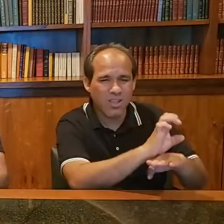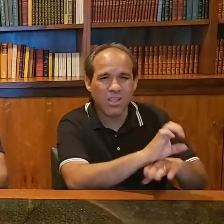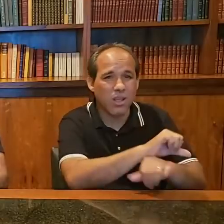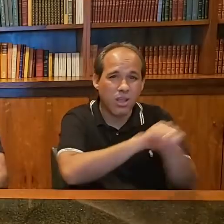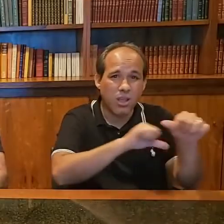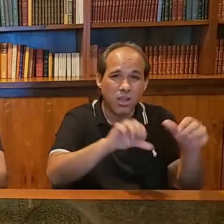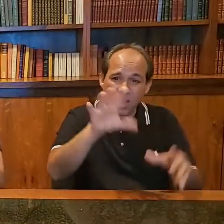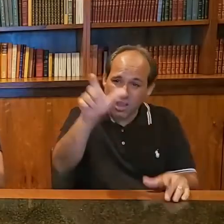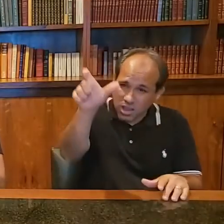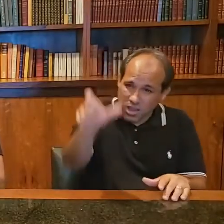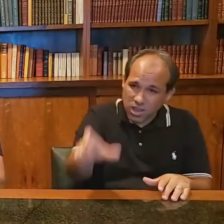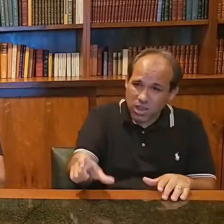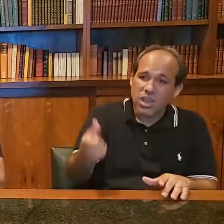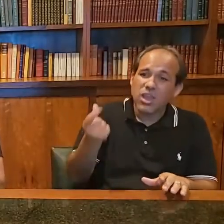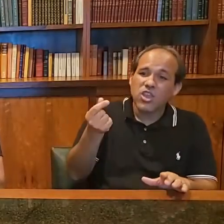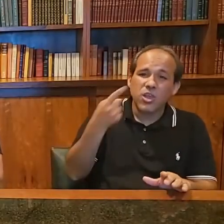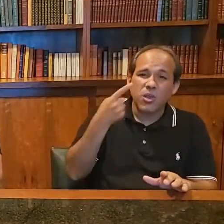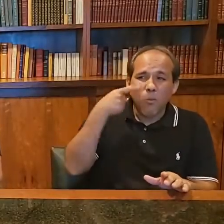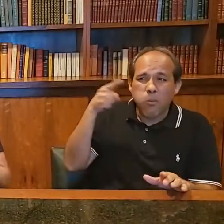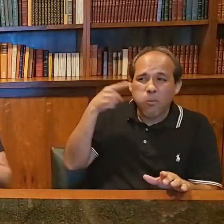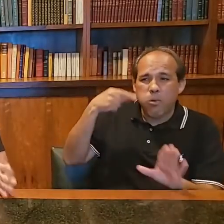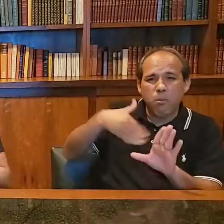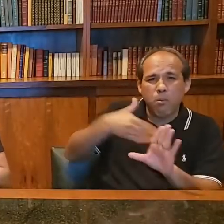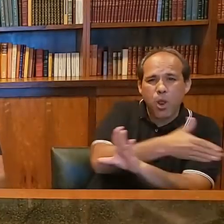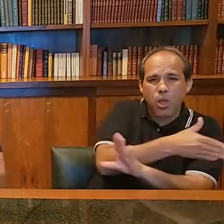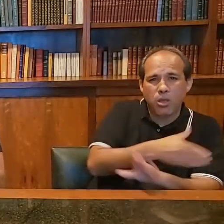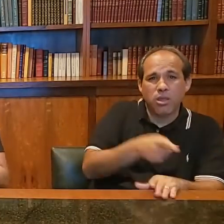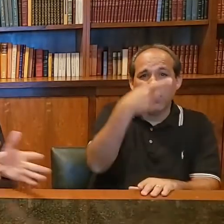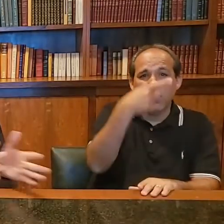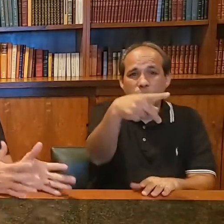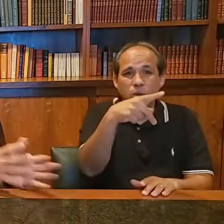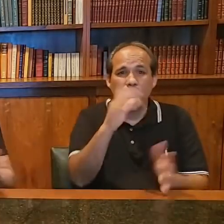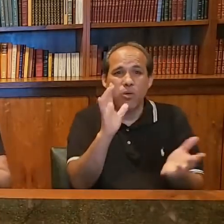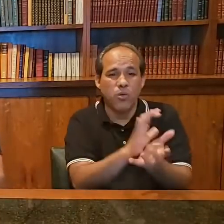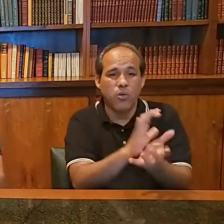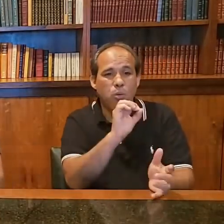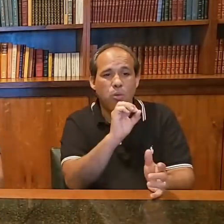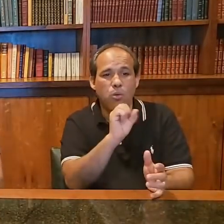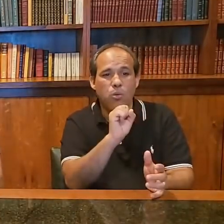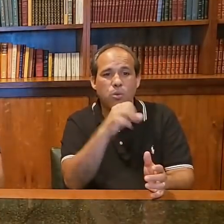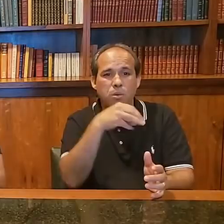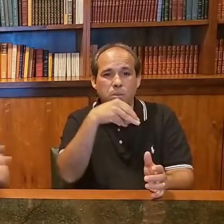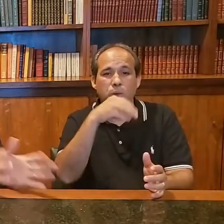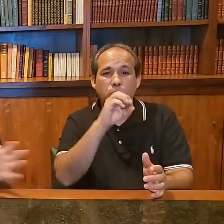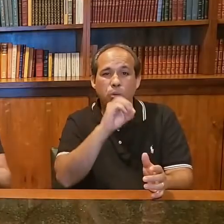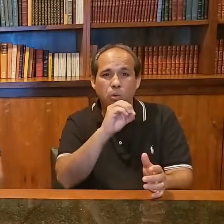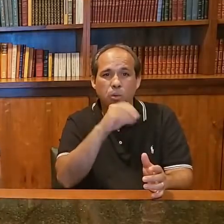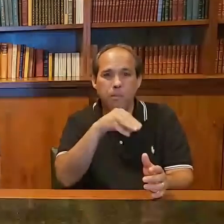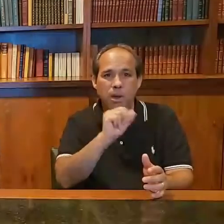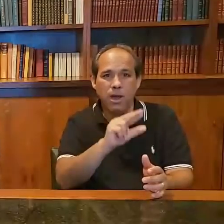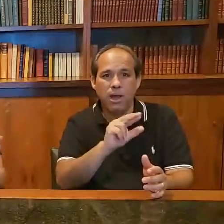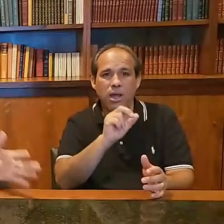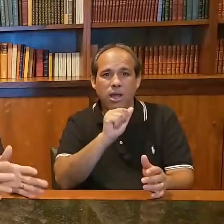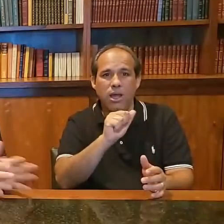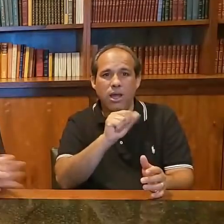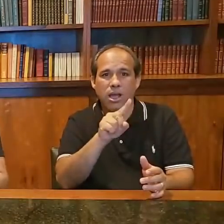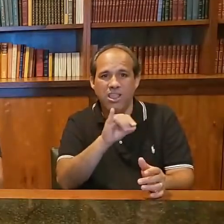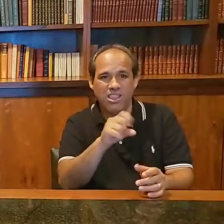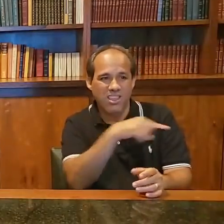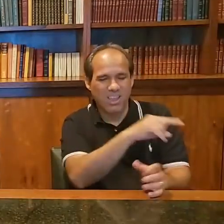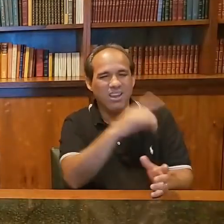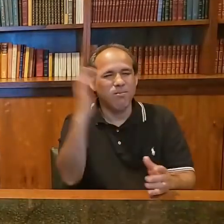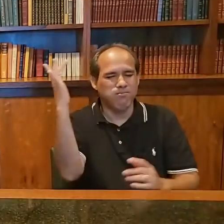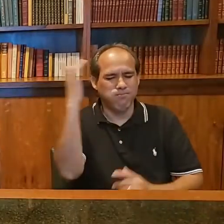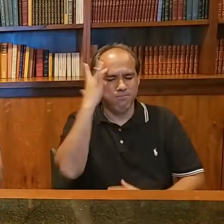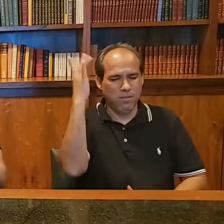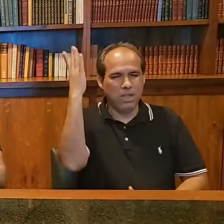Estado. E falar em desvio, você tem um PhD do teu lado. Fala com Osmar Aziz. Omar Aziz. Ele é PhD em